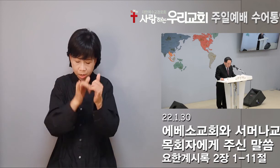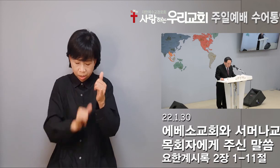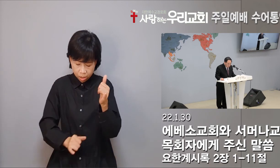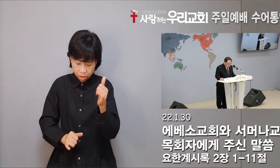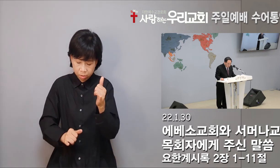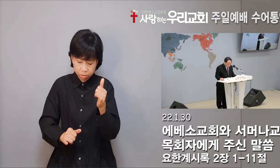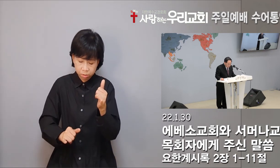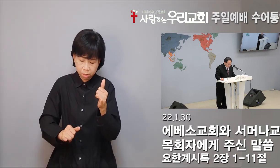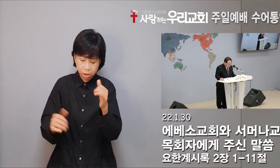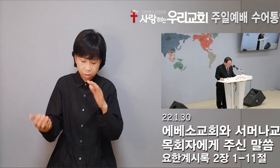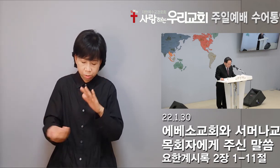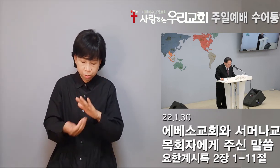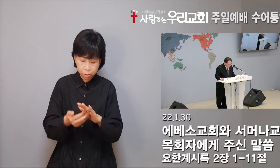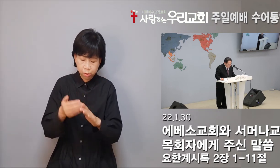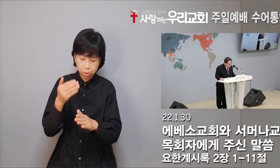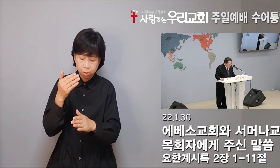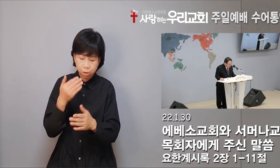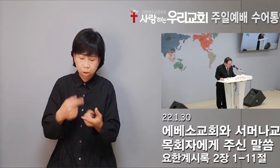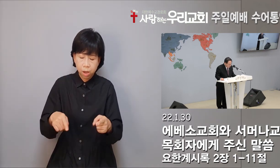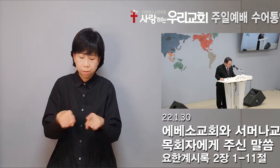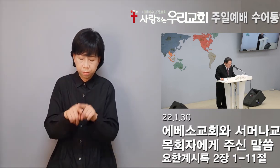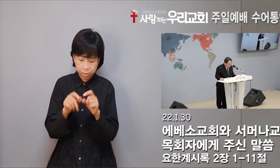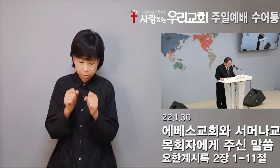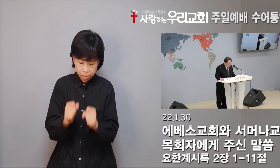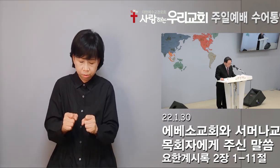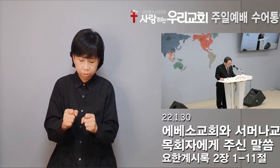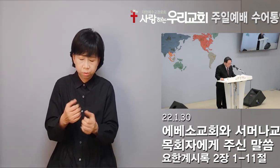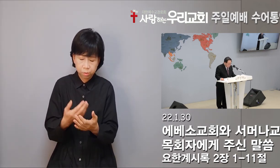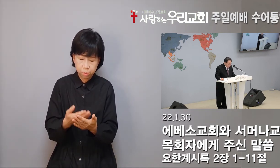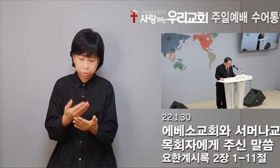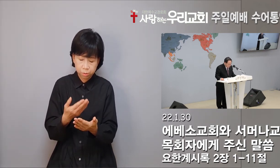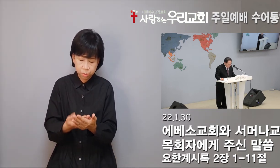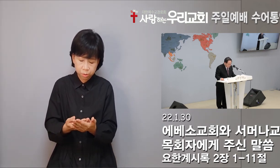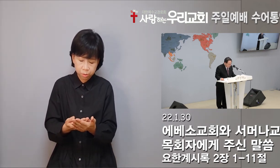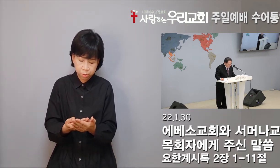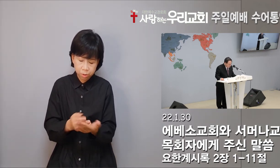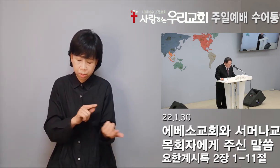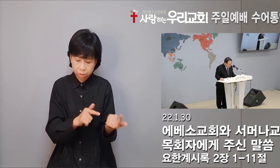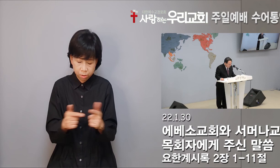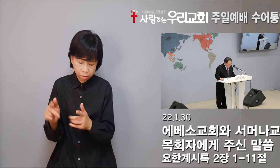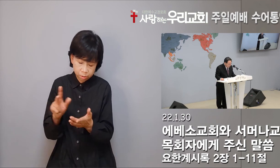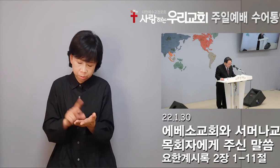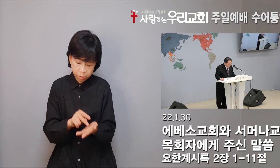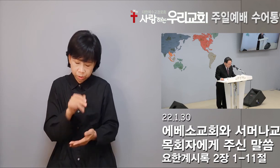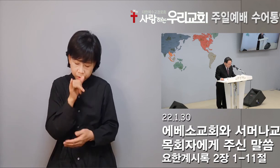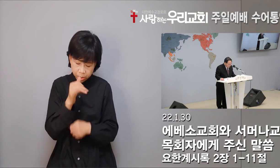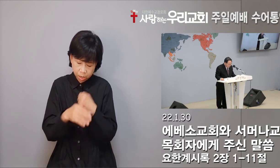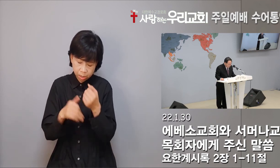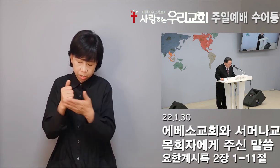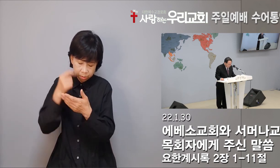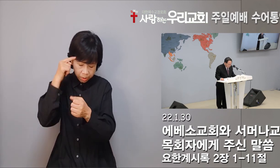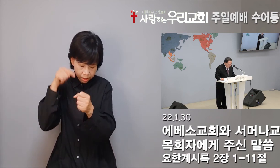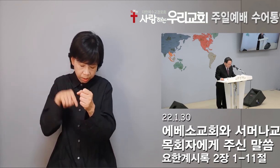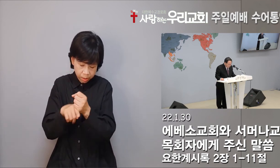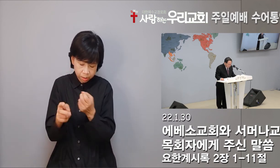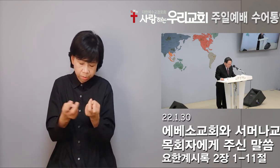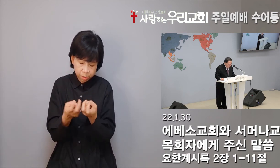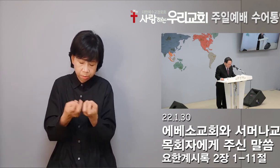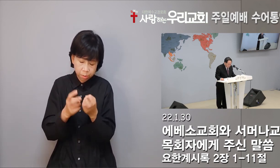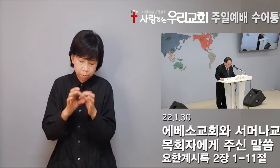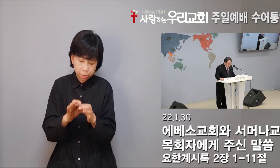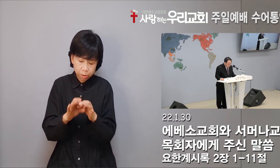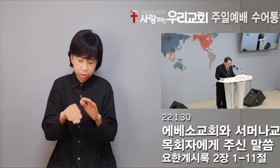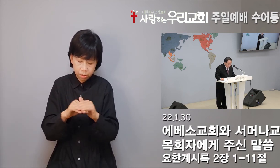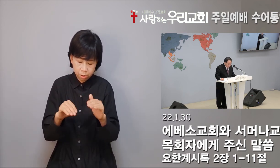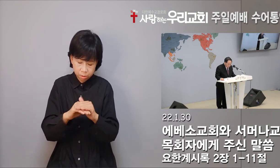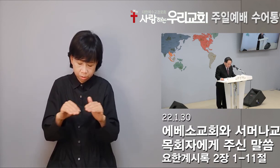하시고 그동안 함께 하신 하나님 아버지 감사합니다. 교회 현안 문제도 많이 있습니다. 하나님의 뜻과 방법으로